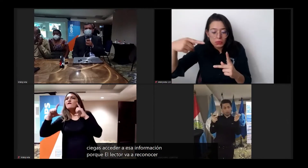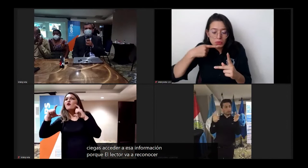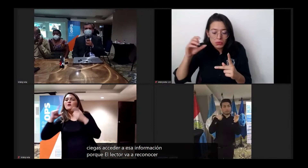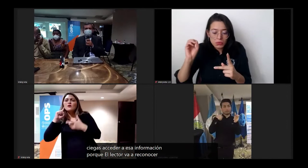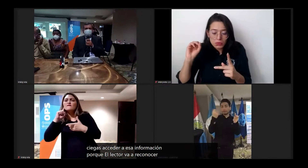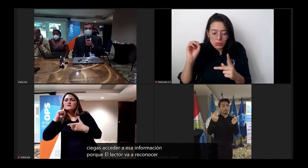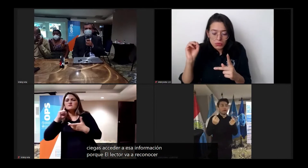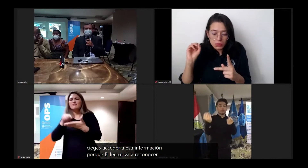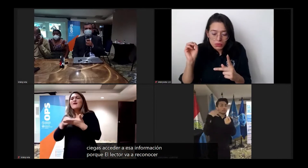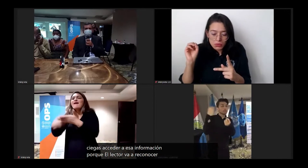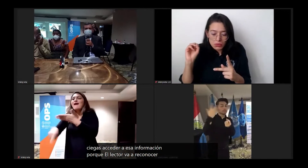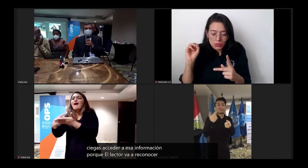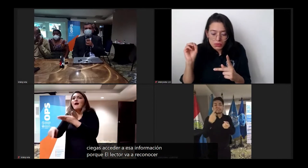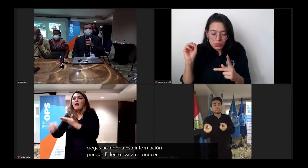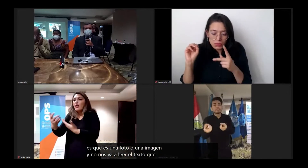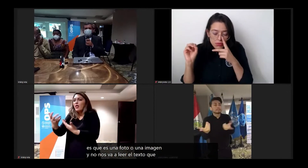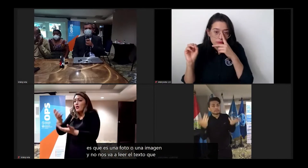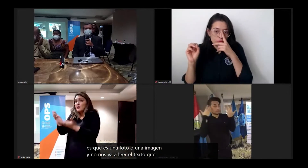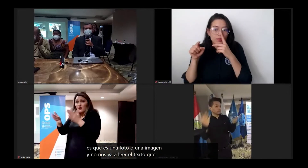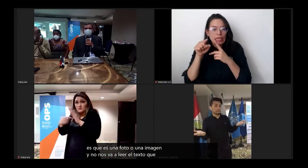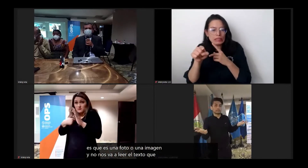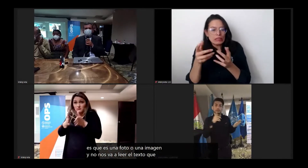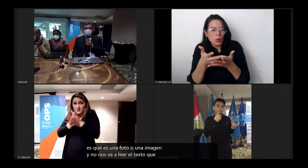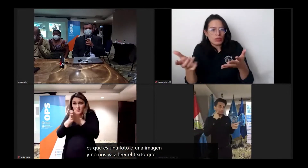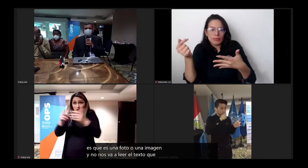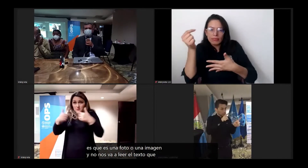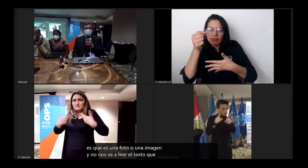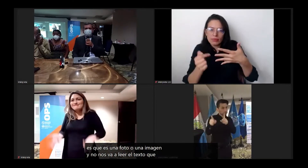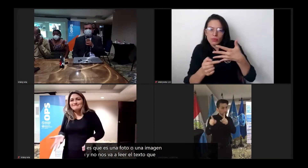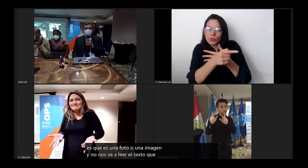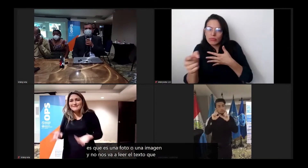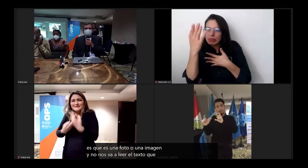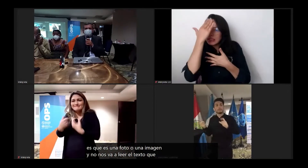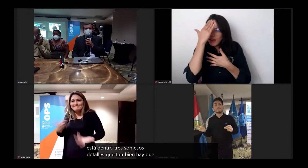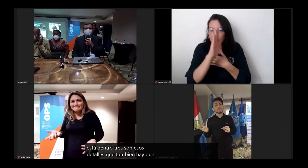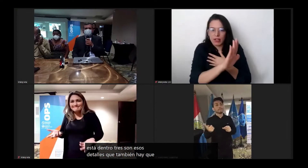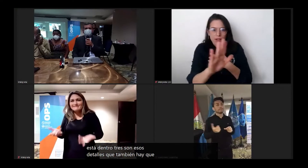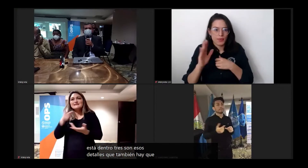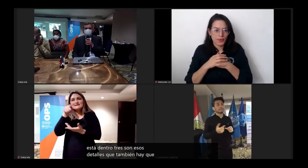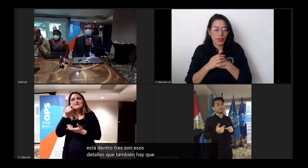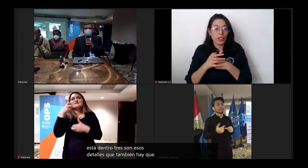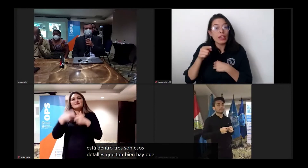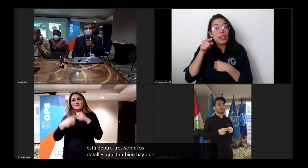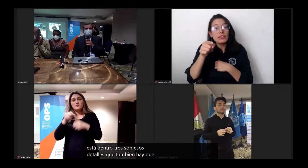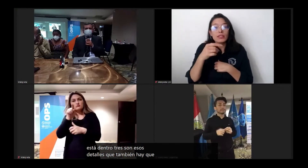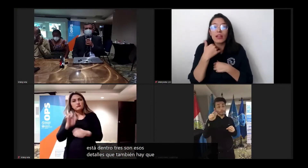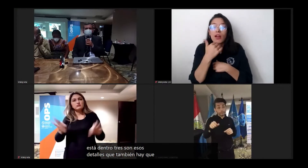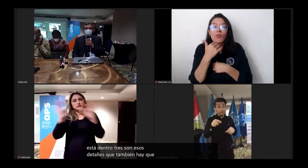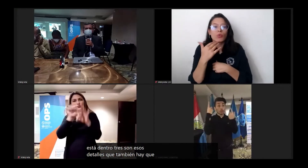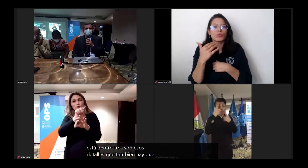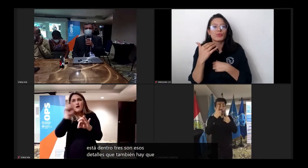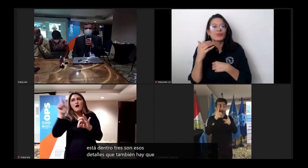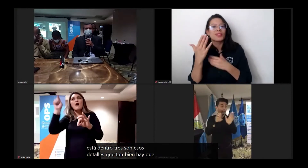leer el texto que está dentro. Entonces son esos detalles que también hay que tener en cuenta. Si es un documento en Word